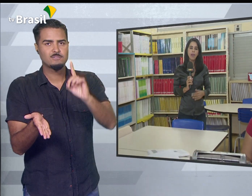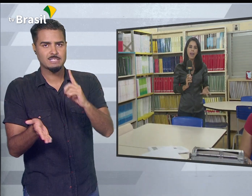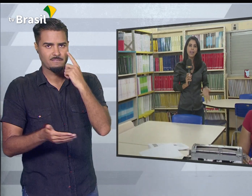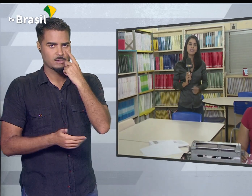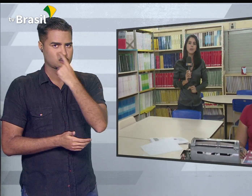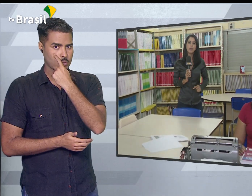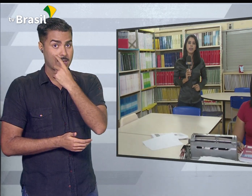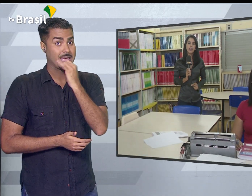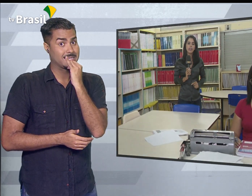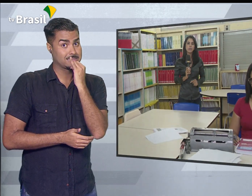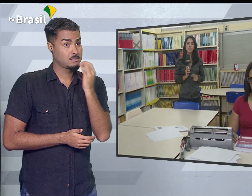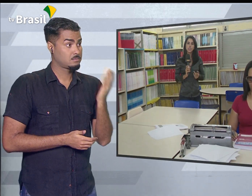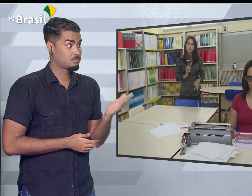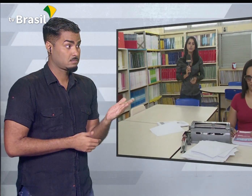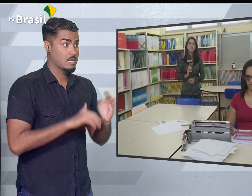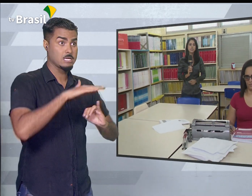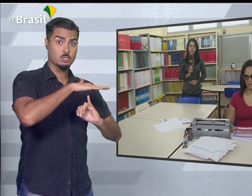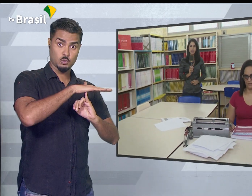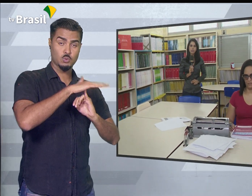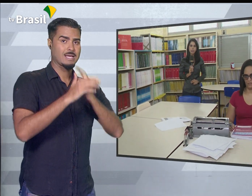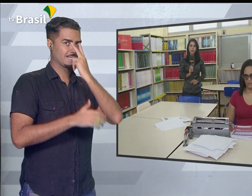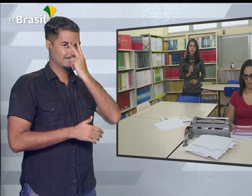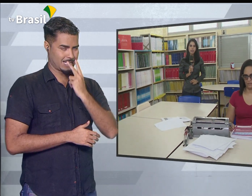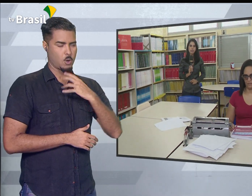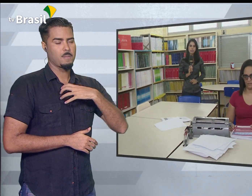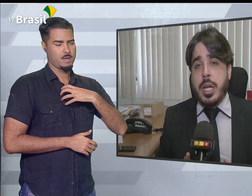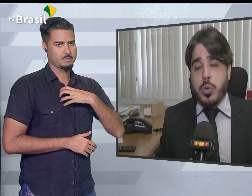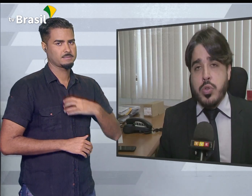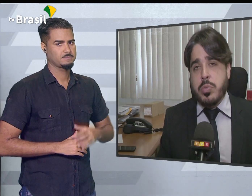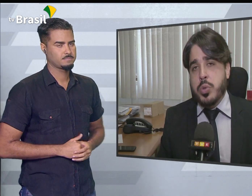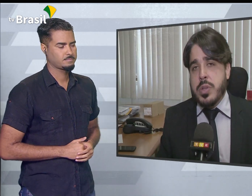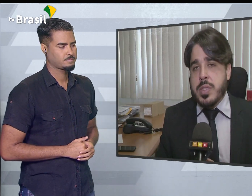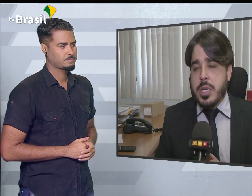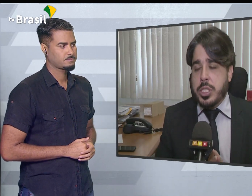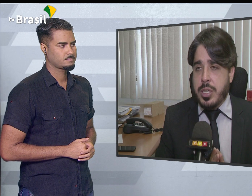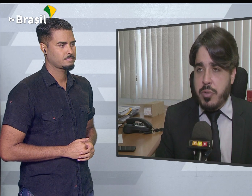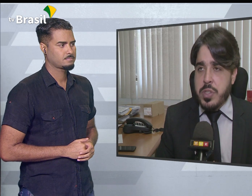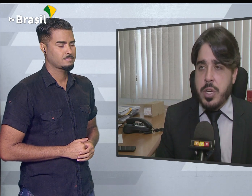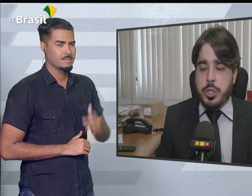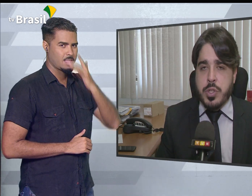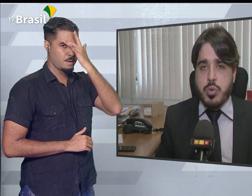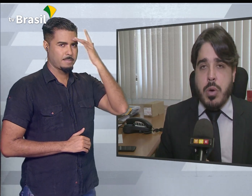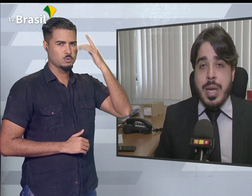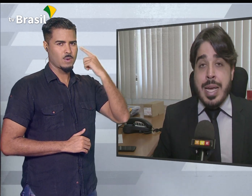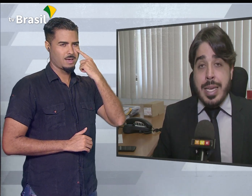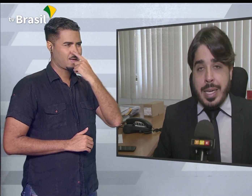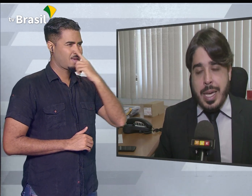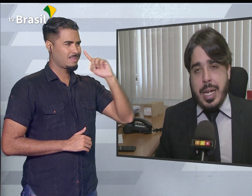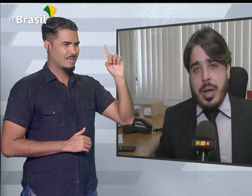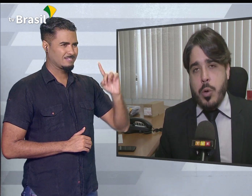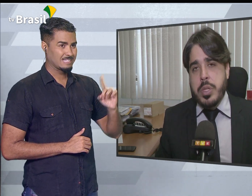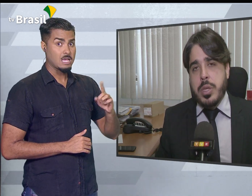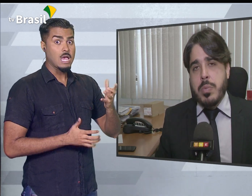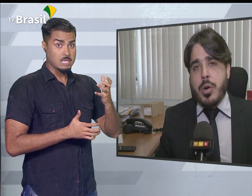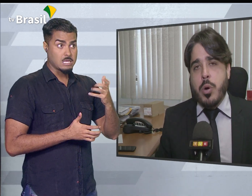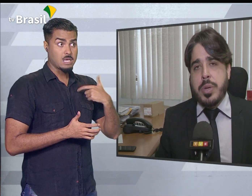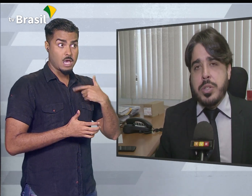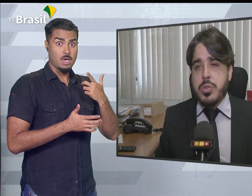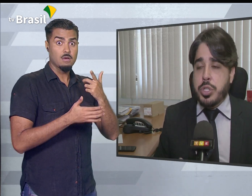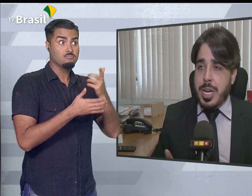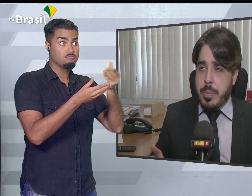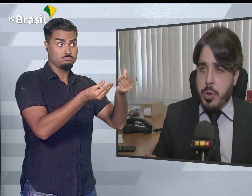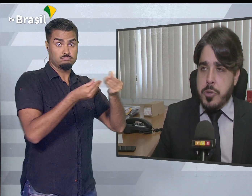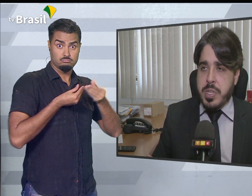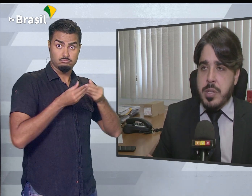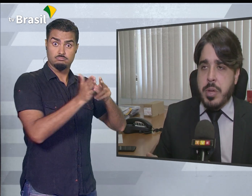visual, a exemplo aqui do Instituto de Cegos da Bahia. Aquele consumidor que seja deficiente visual e queira obter uma cópia